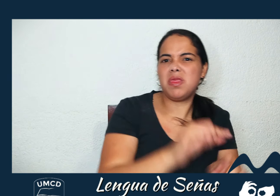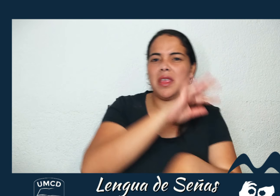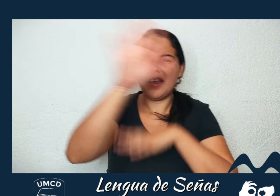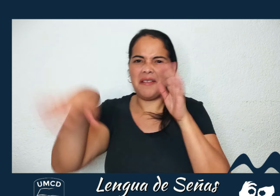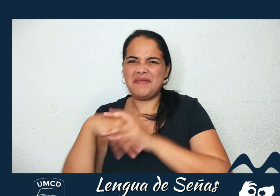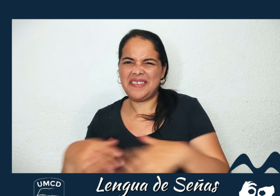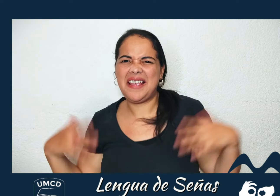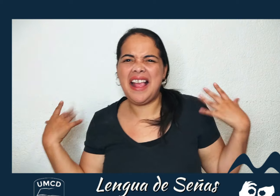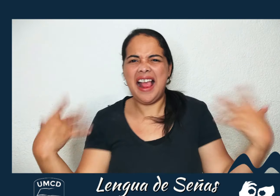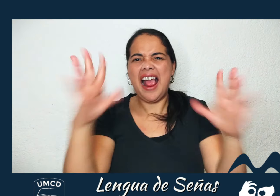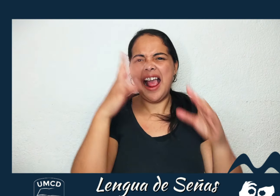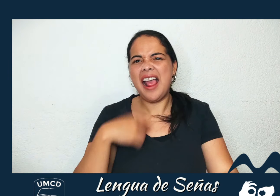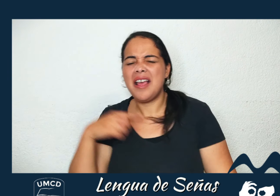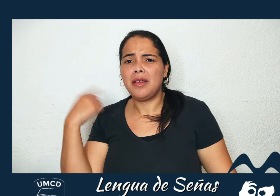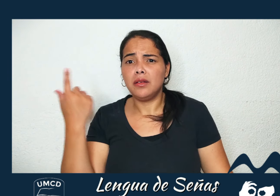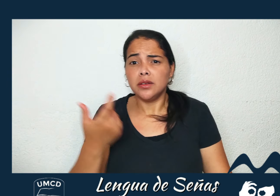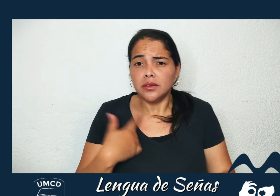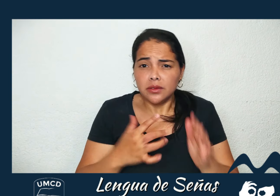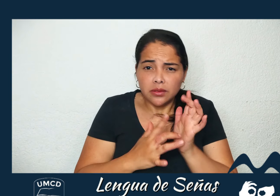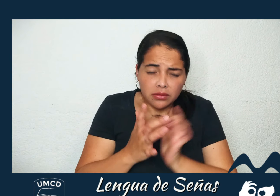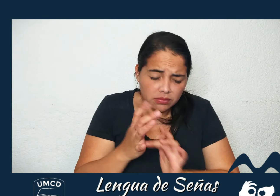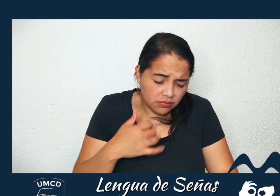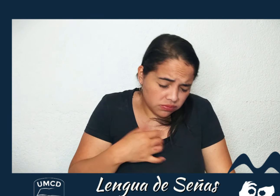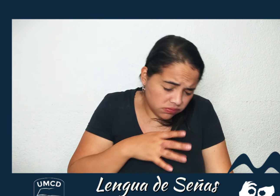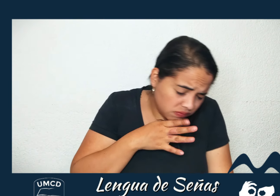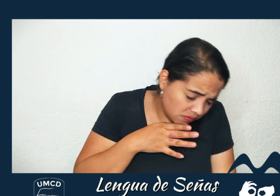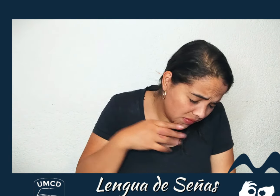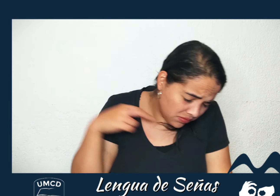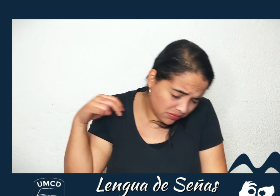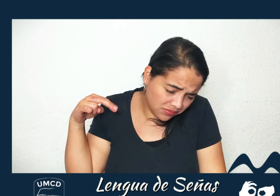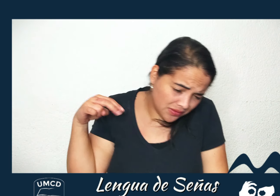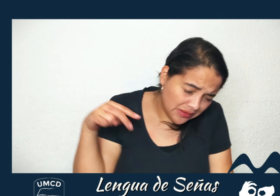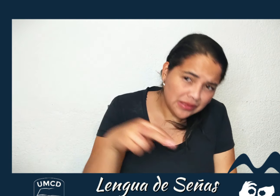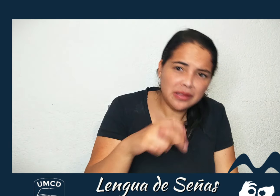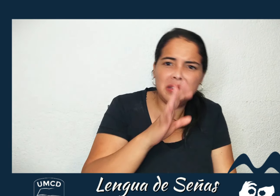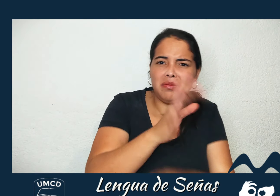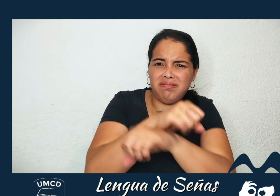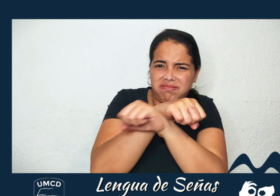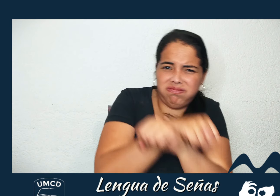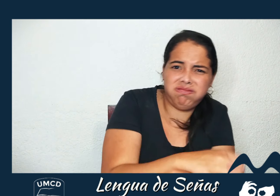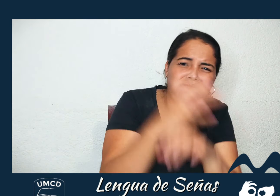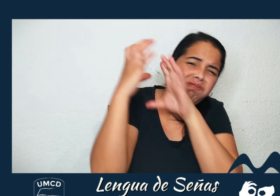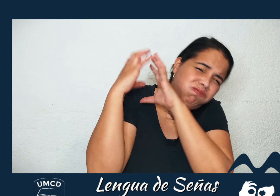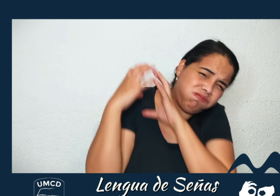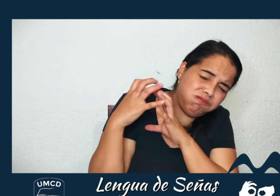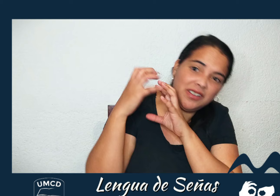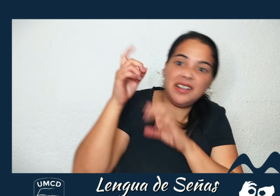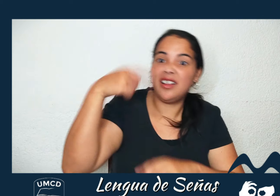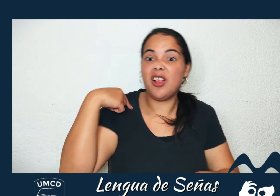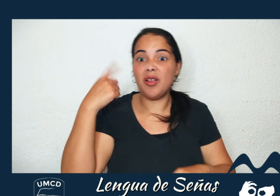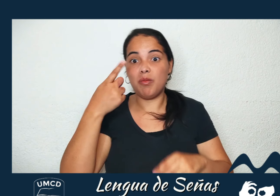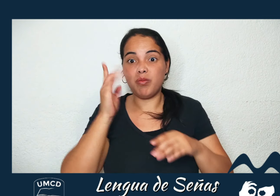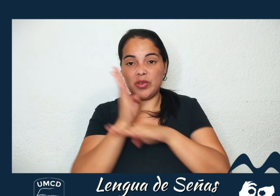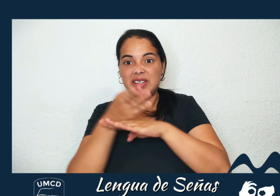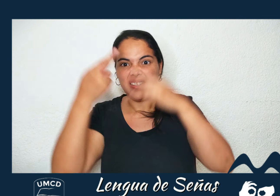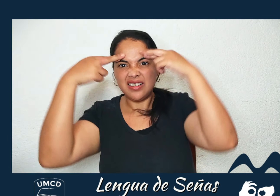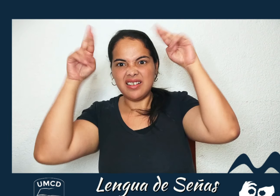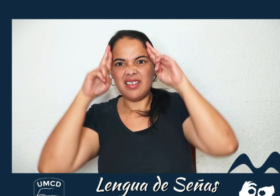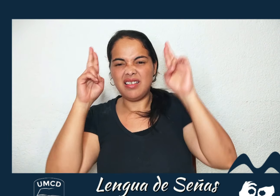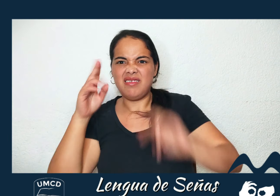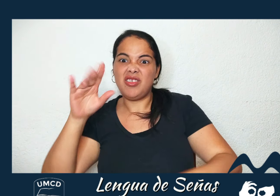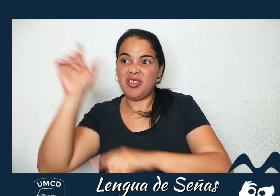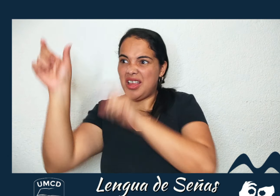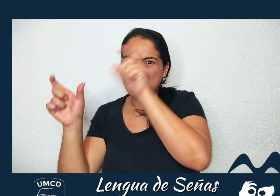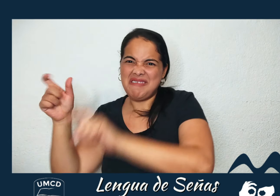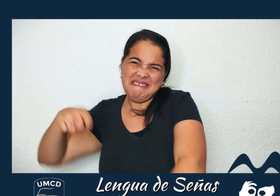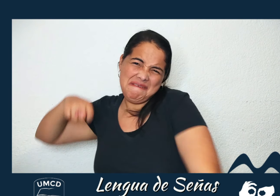golpean para que profetice mientras estaba vendados sus ojos, y después llevado a Pilato, y con Pilato fue